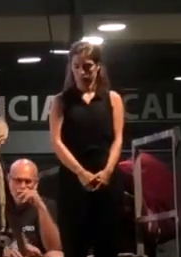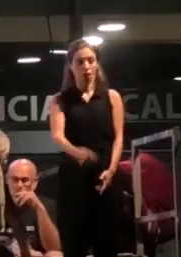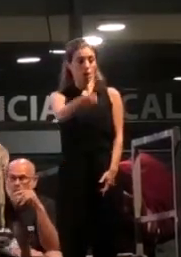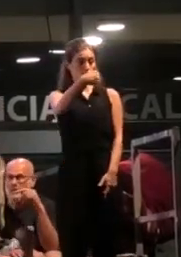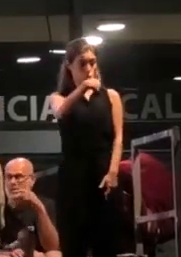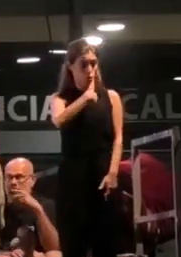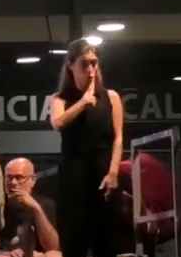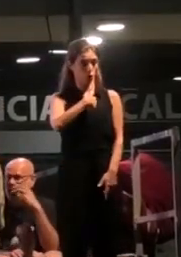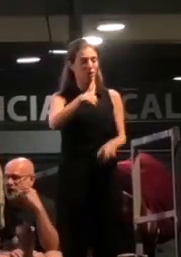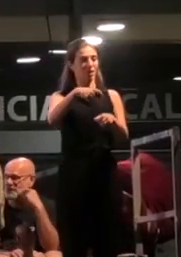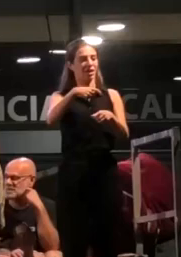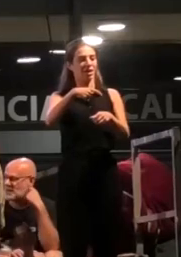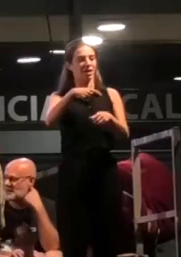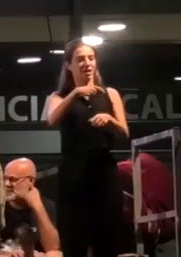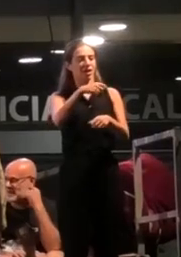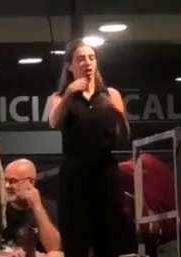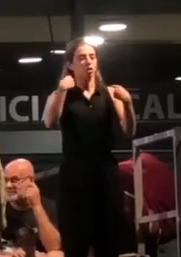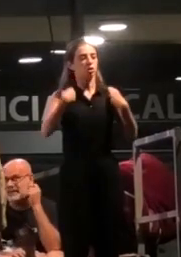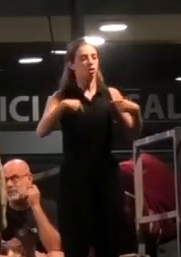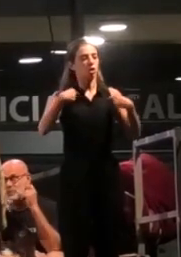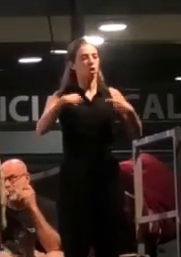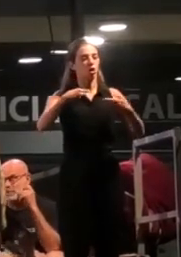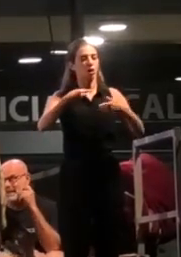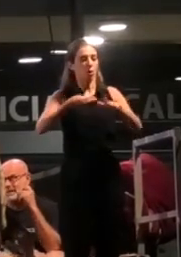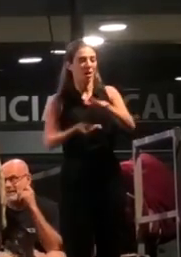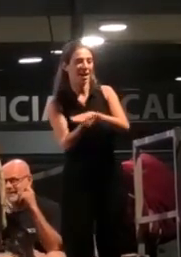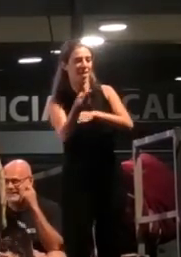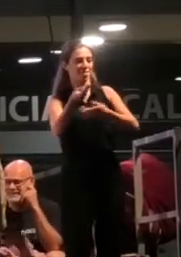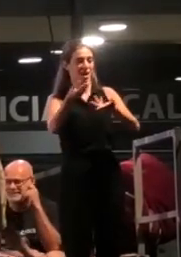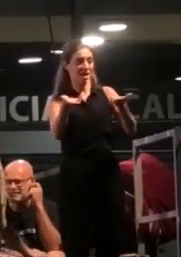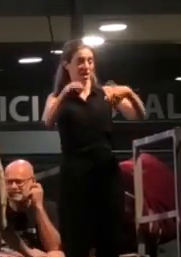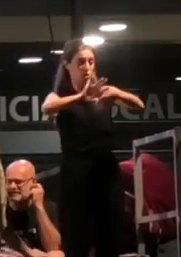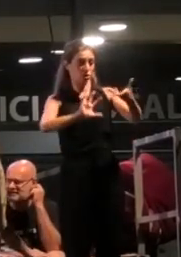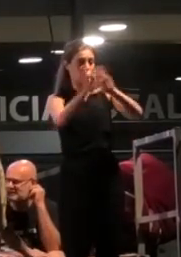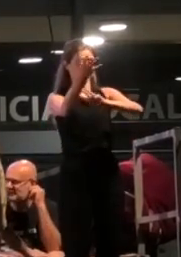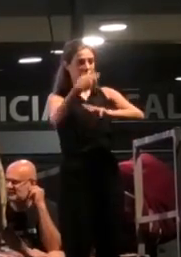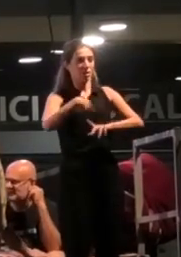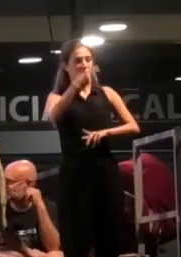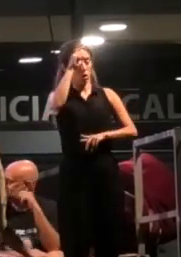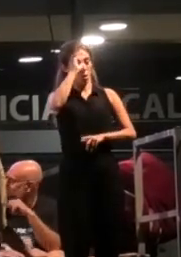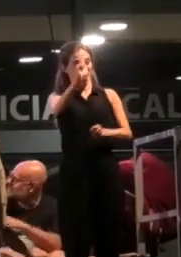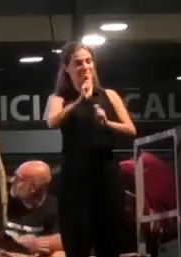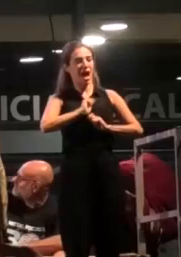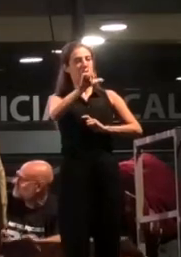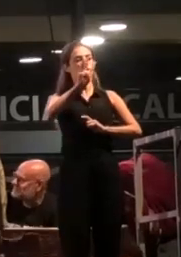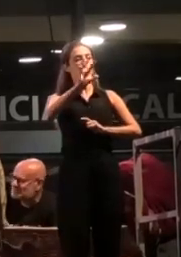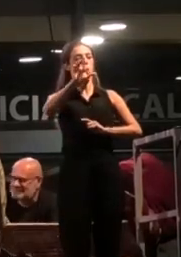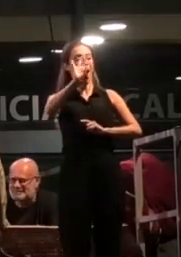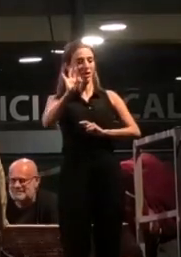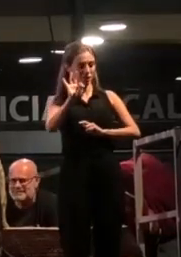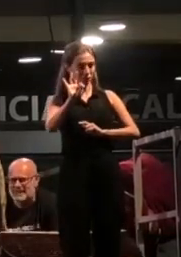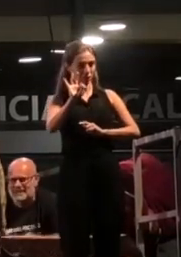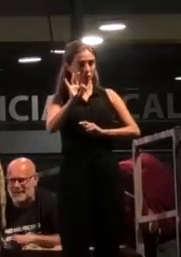Jo soc fruit de la nit del foc del 1994 i em diuen el Lluert. I soc